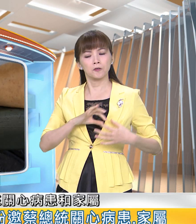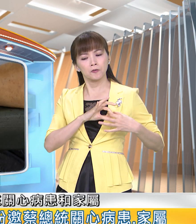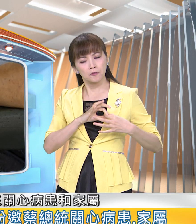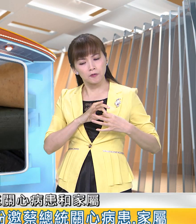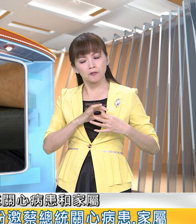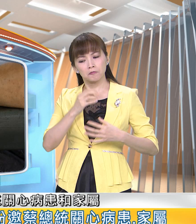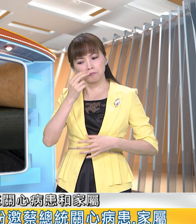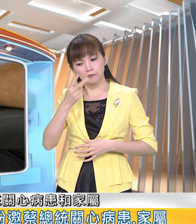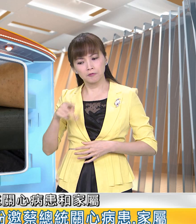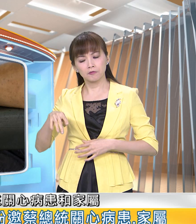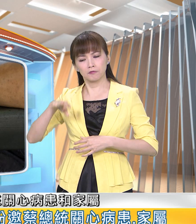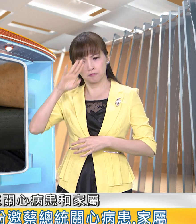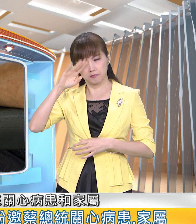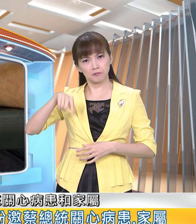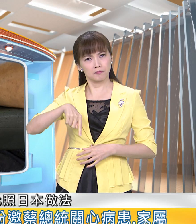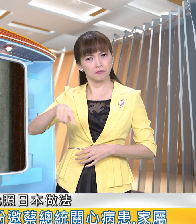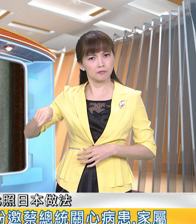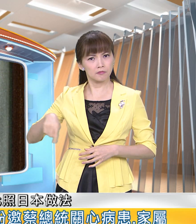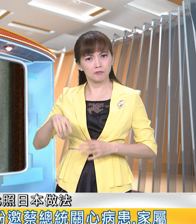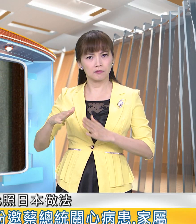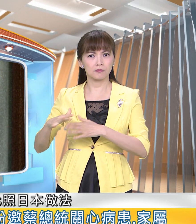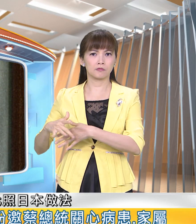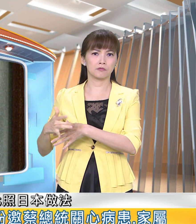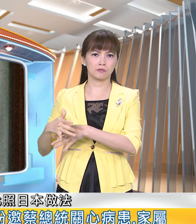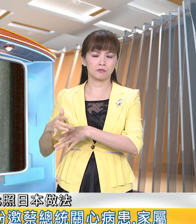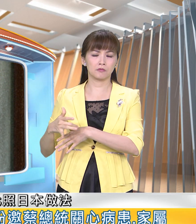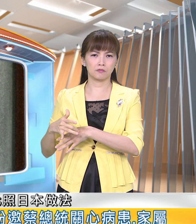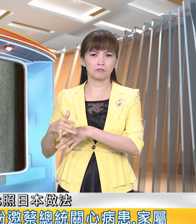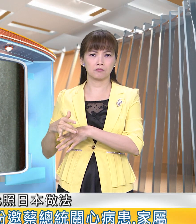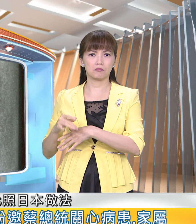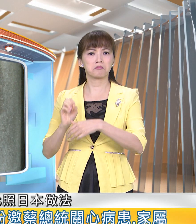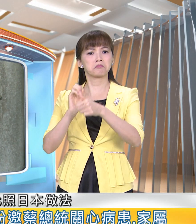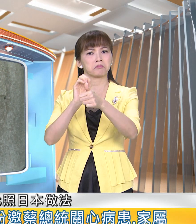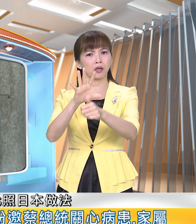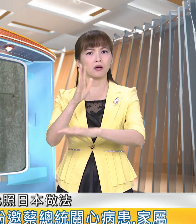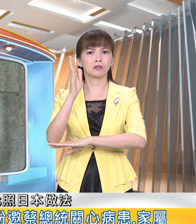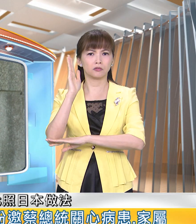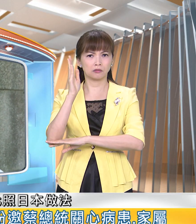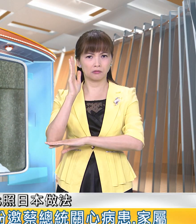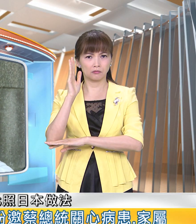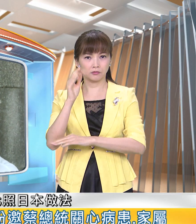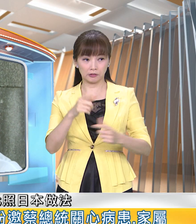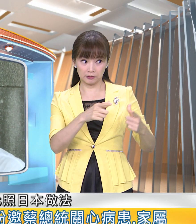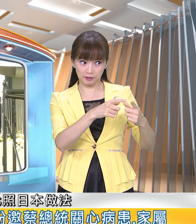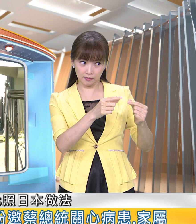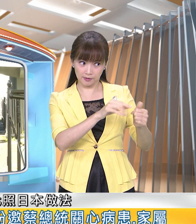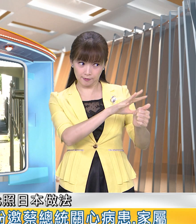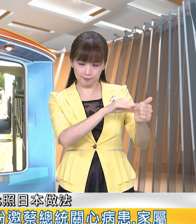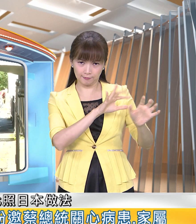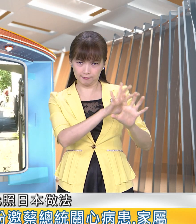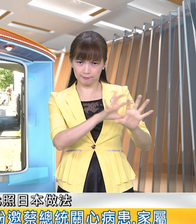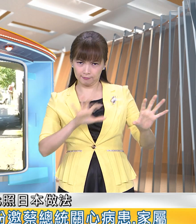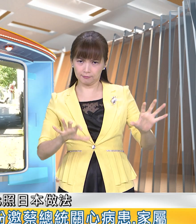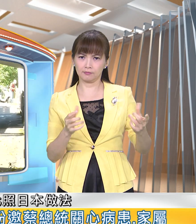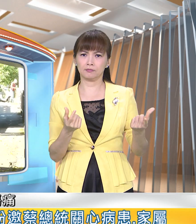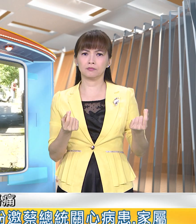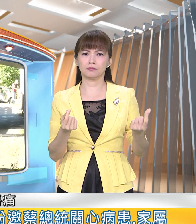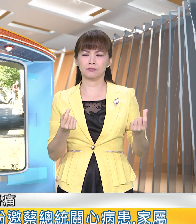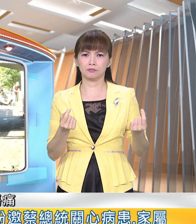患和家属，并且呼吁政府要比照日本的做法，正视